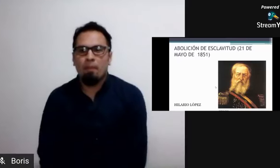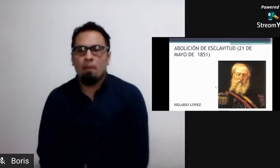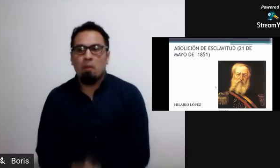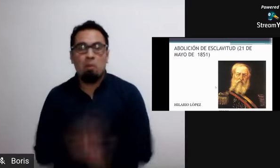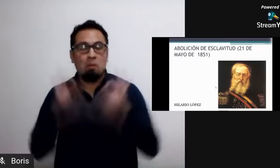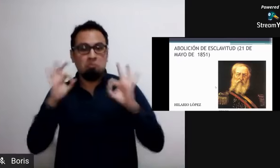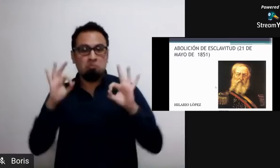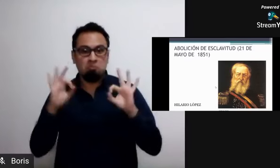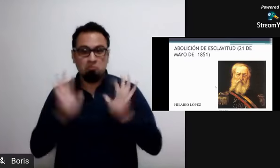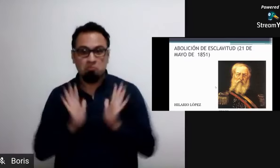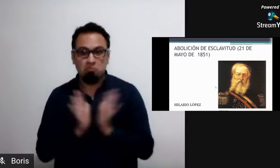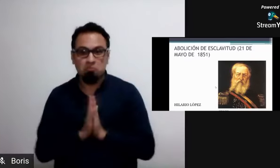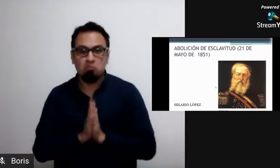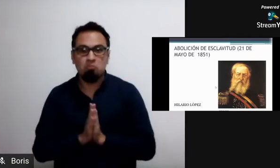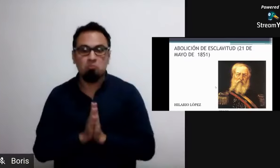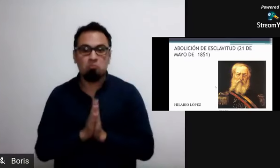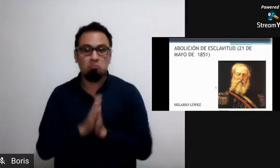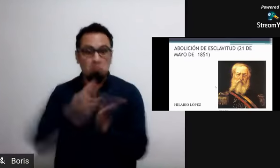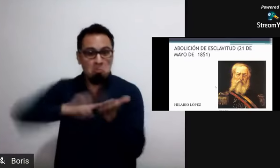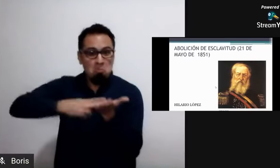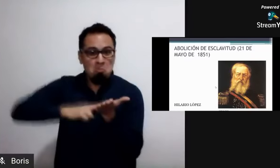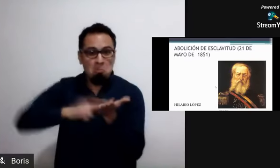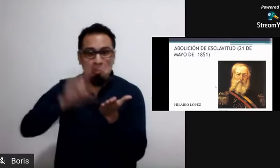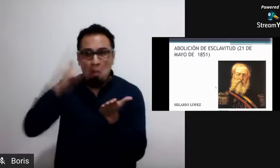guerras que se presentaron, guerras civiles.